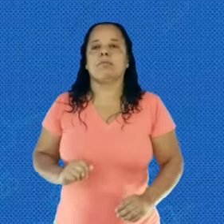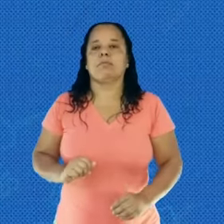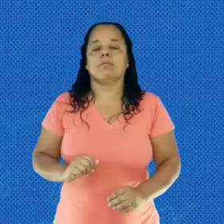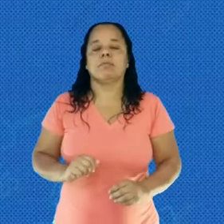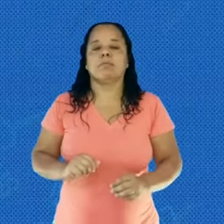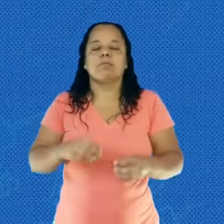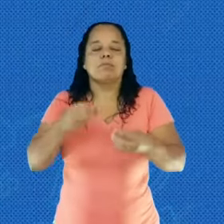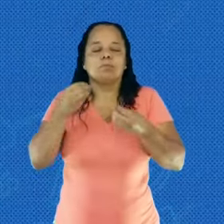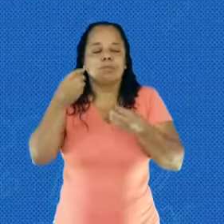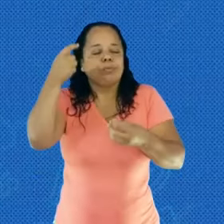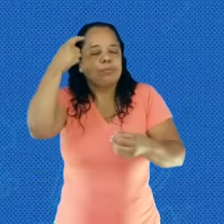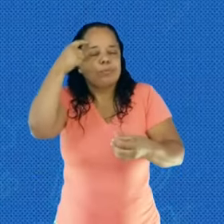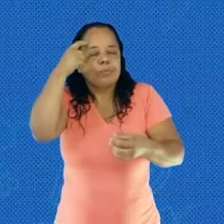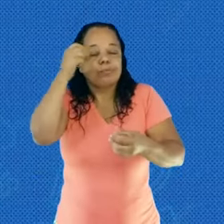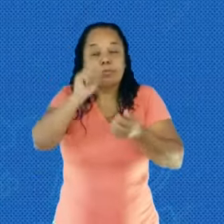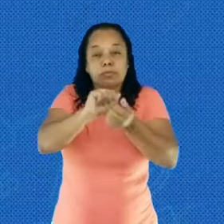fiz essa adaptação?